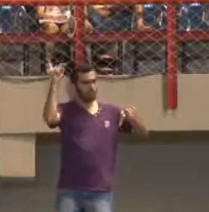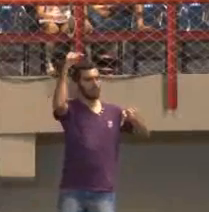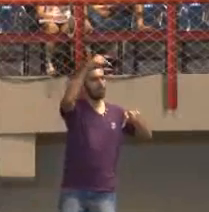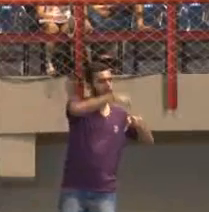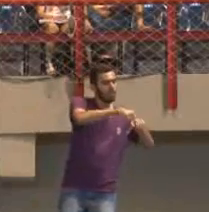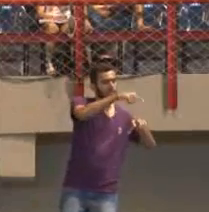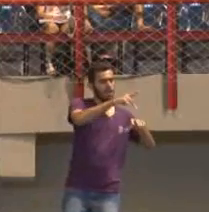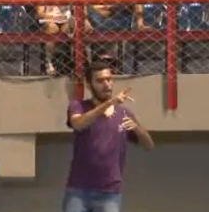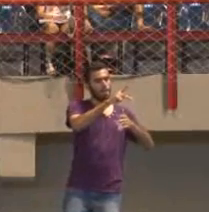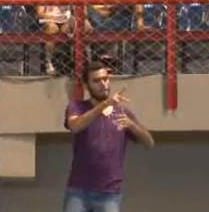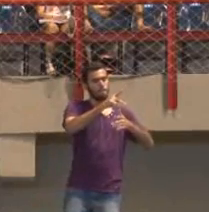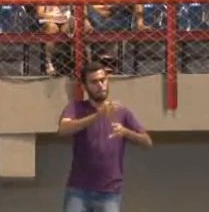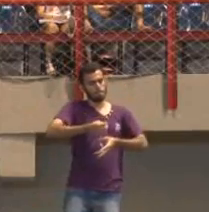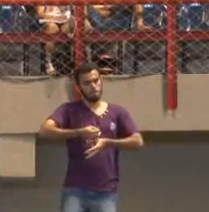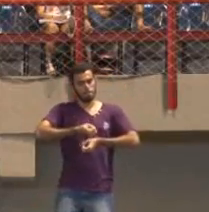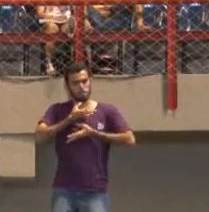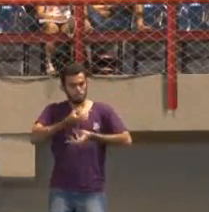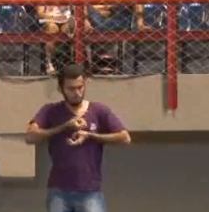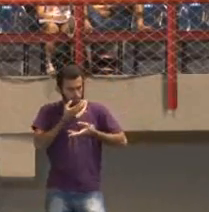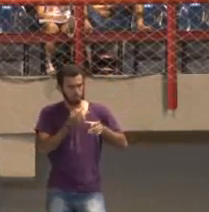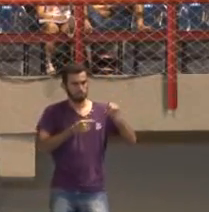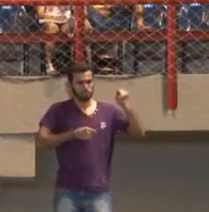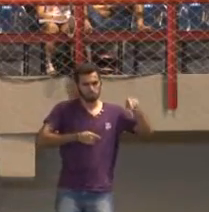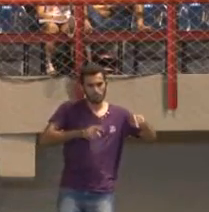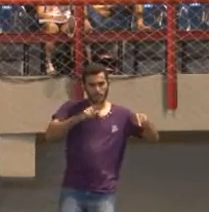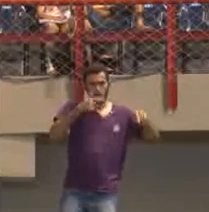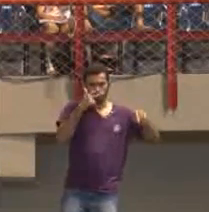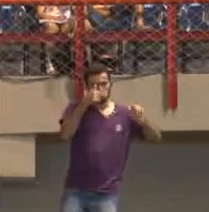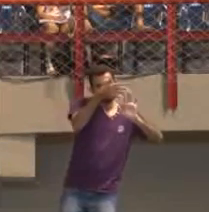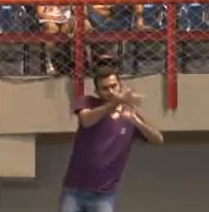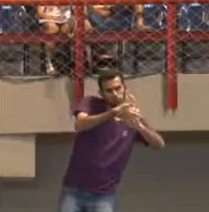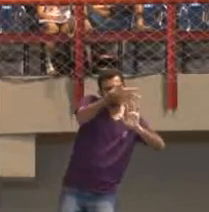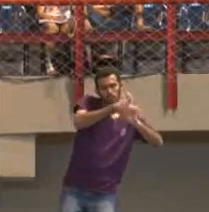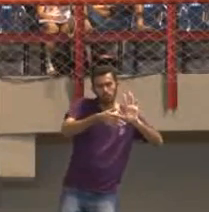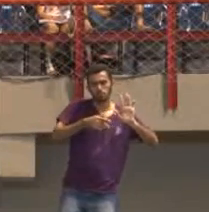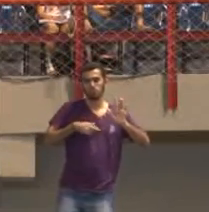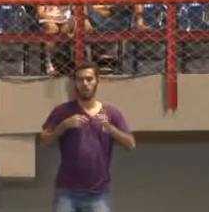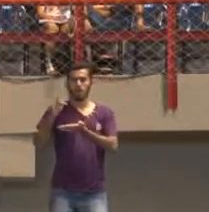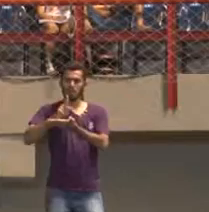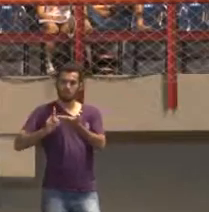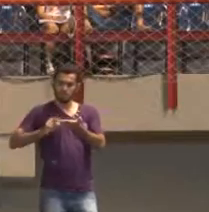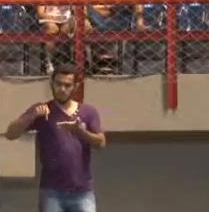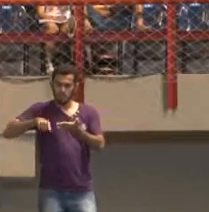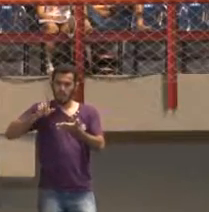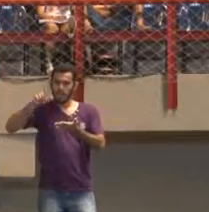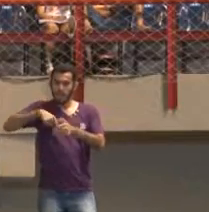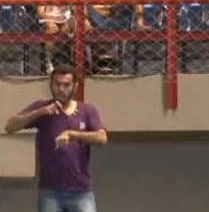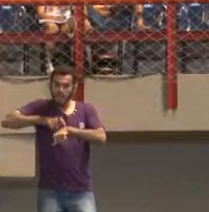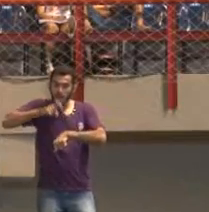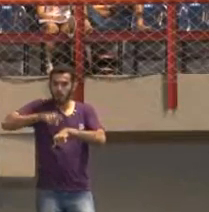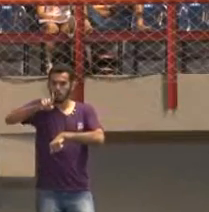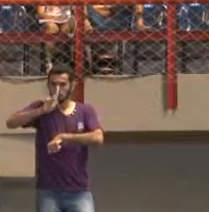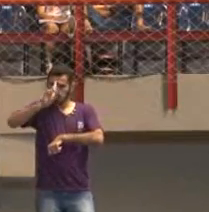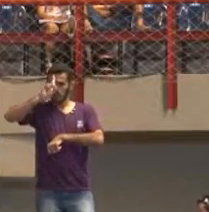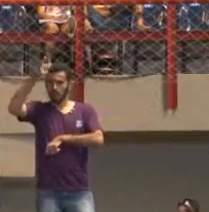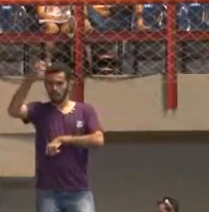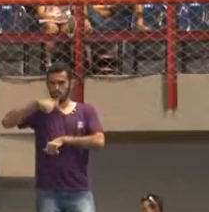Poema é o texto. Poesia é o momento que gera o texto. Tem aí.